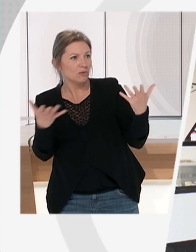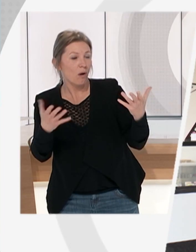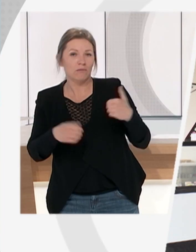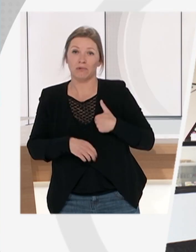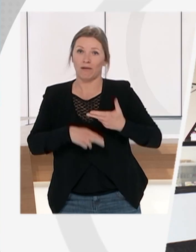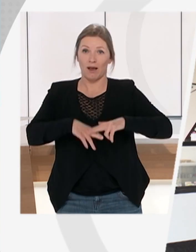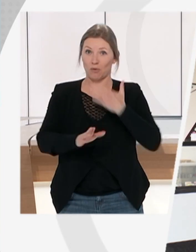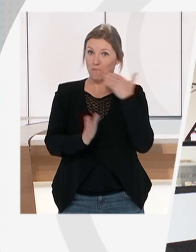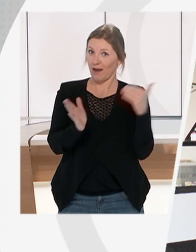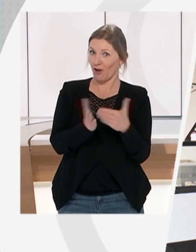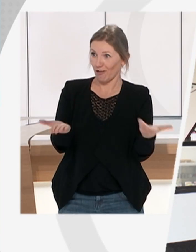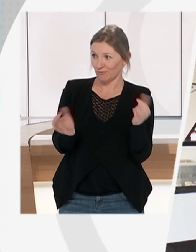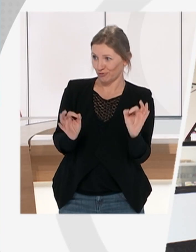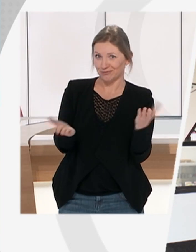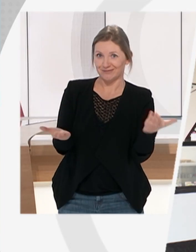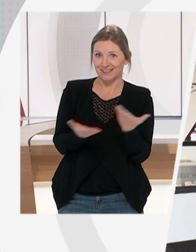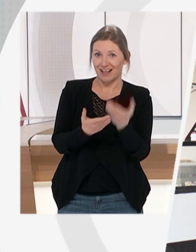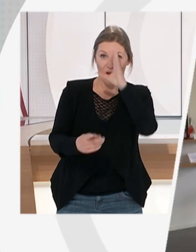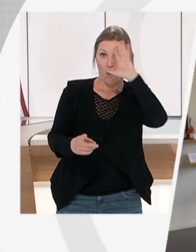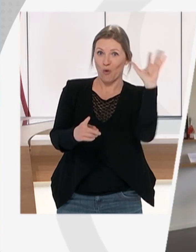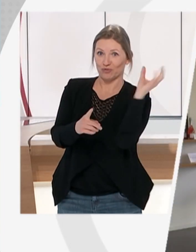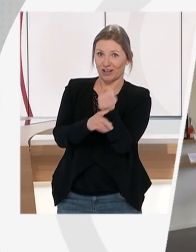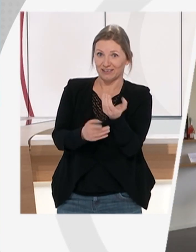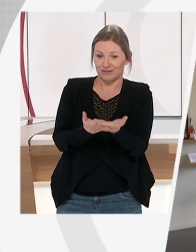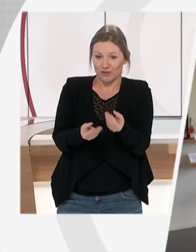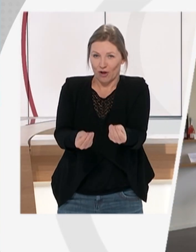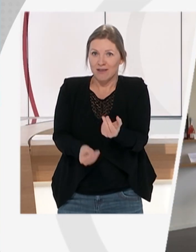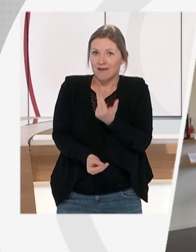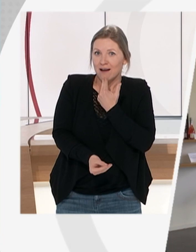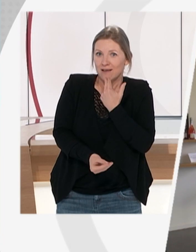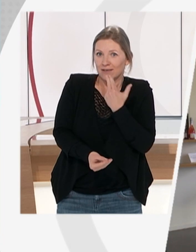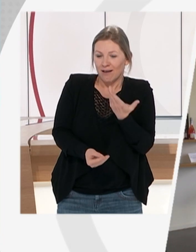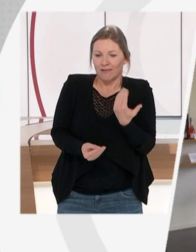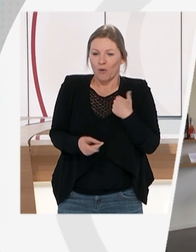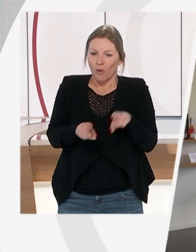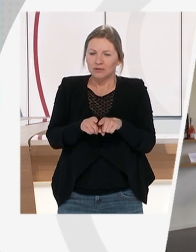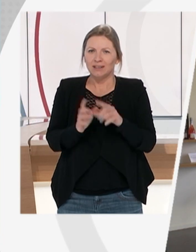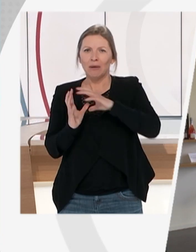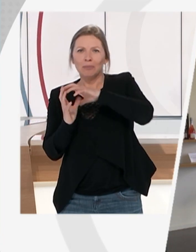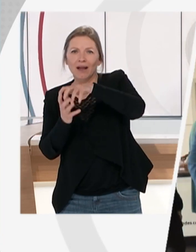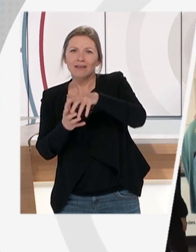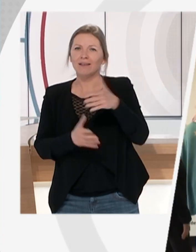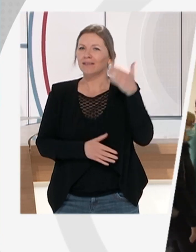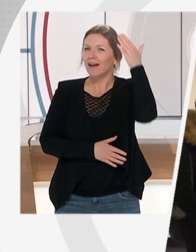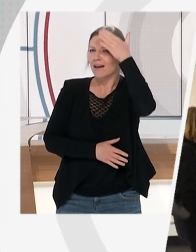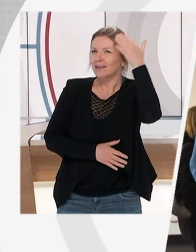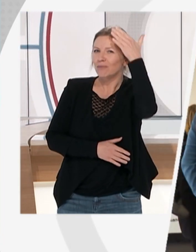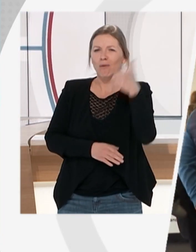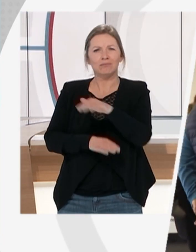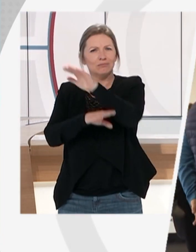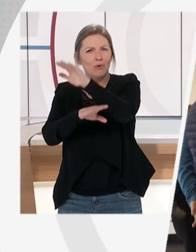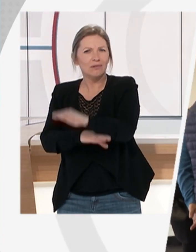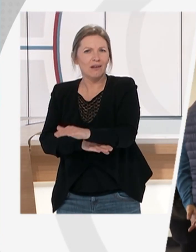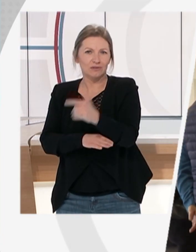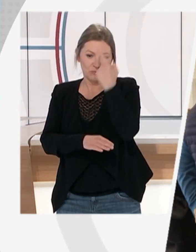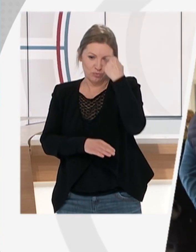va rester que le meilleur, justement. Voilà, l'objectif, c'était surtout ça, c'est de les amener à un côté végétal et à un côté meilleur pour la